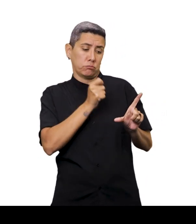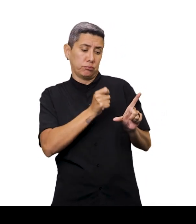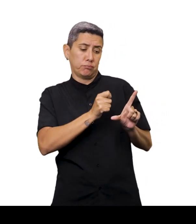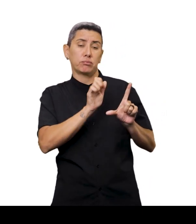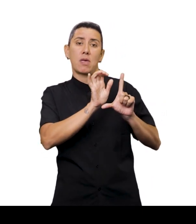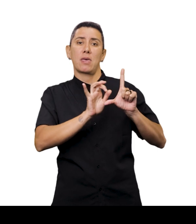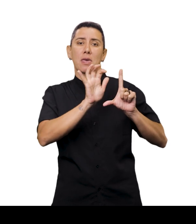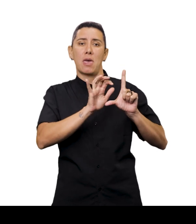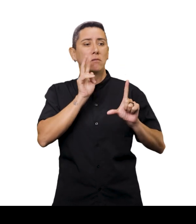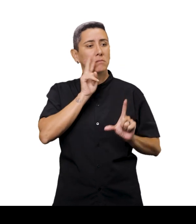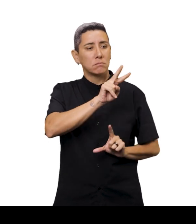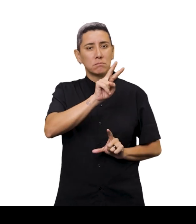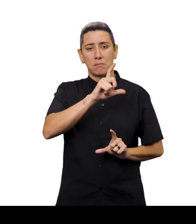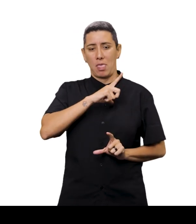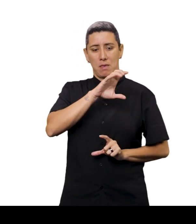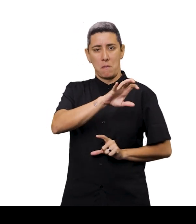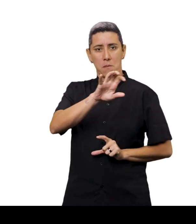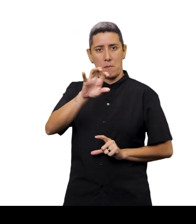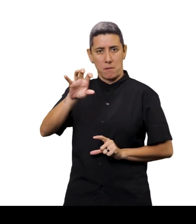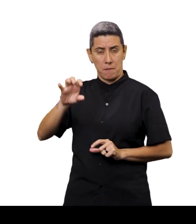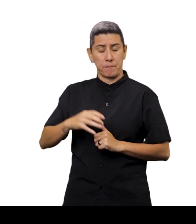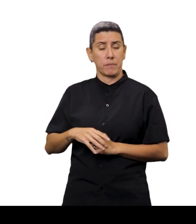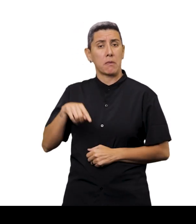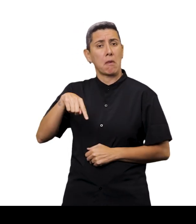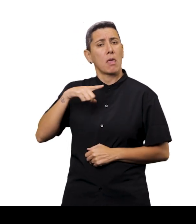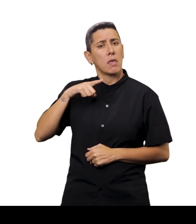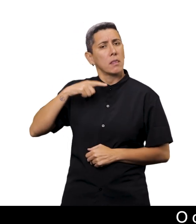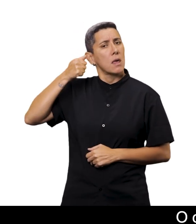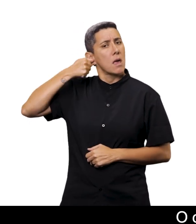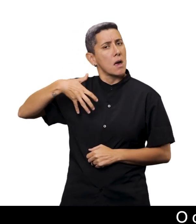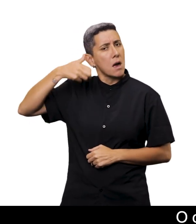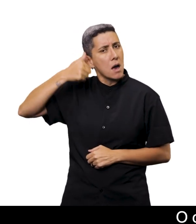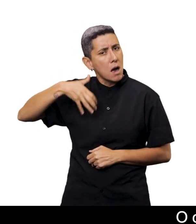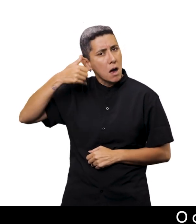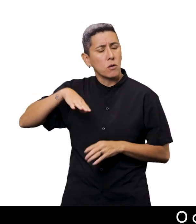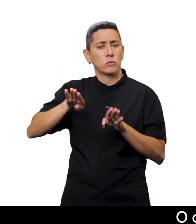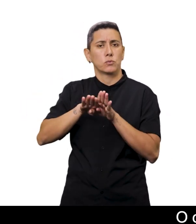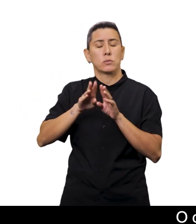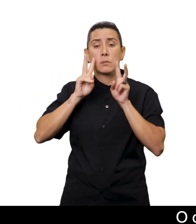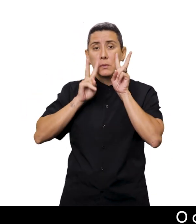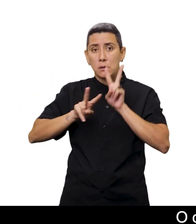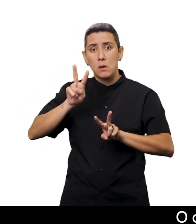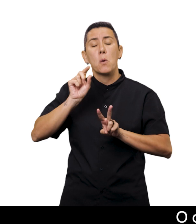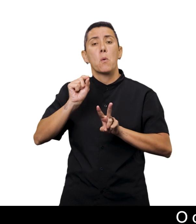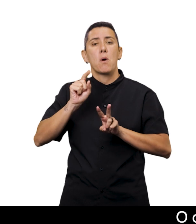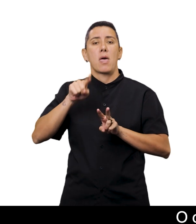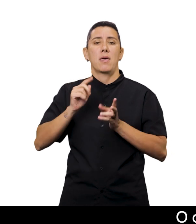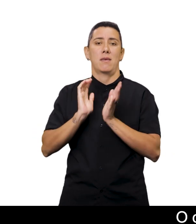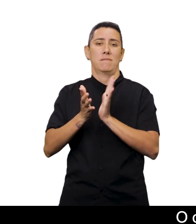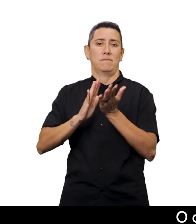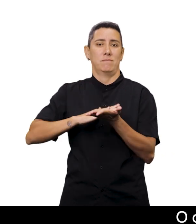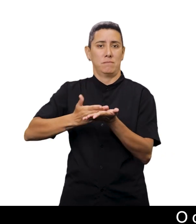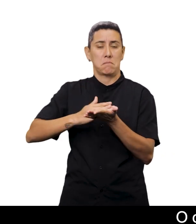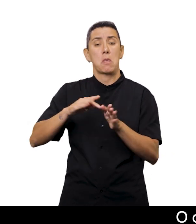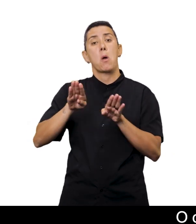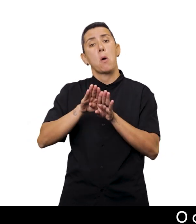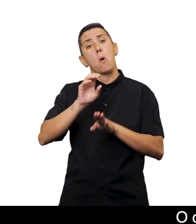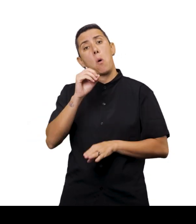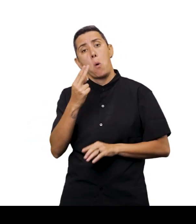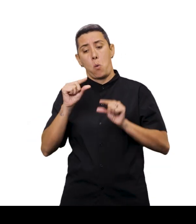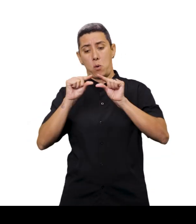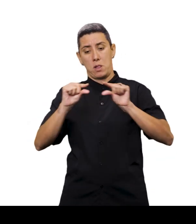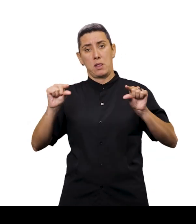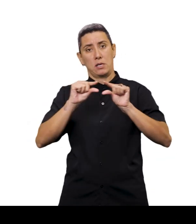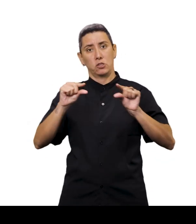códigos QR localizados nos textos da mostra. O conteúdo em áudio e vídeo, com narração